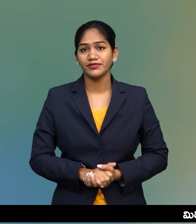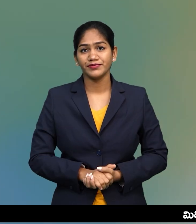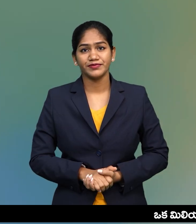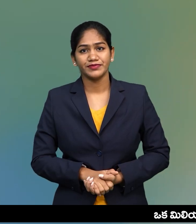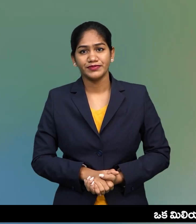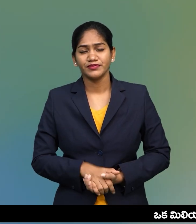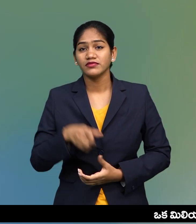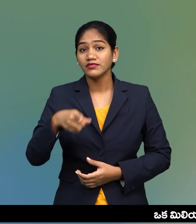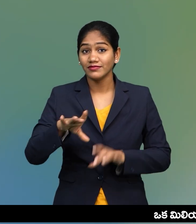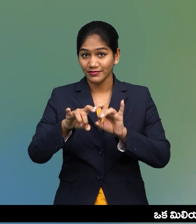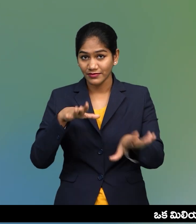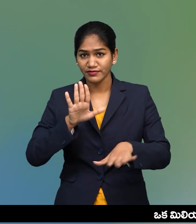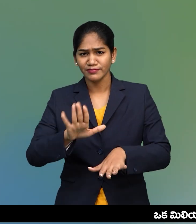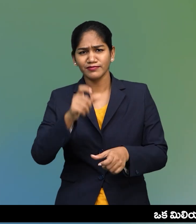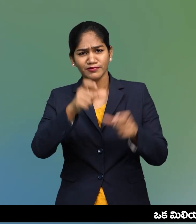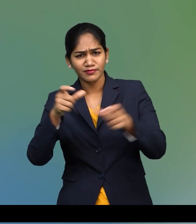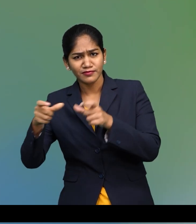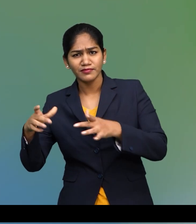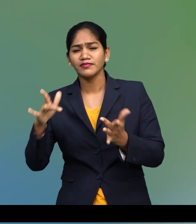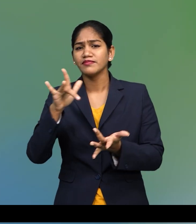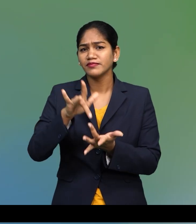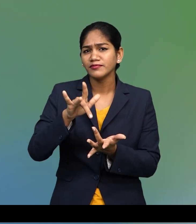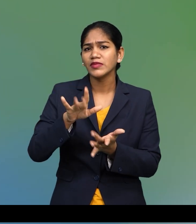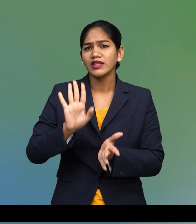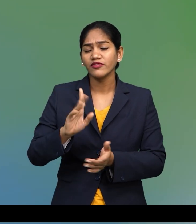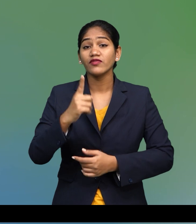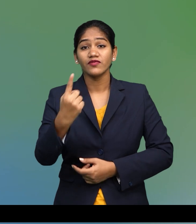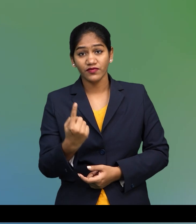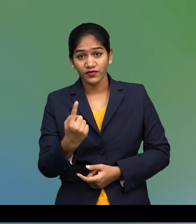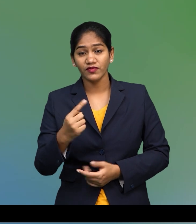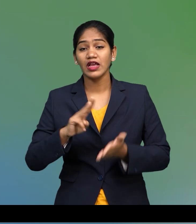1 మిలియన్ మరియు 10 మిలియన్లు మధ్య జనాభా కలిగిన నగరాలు.